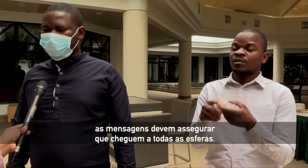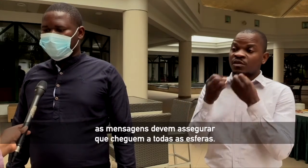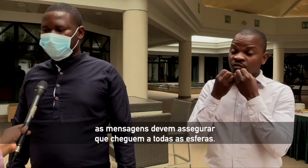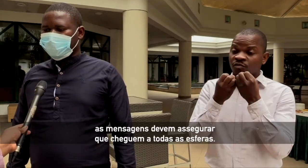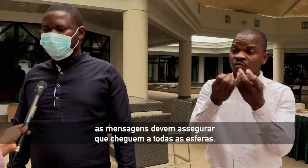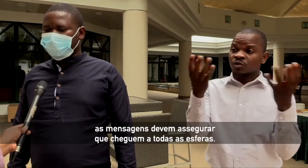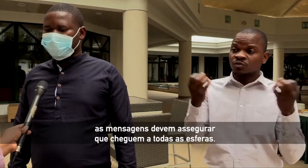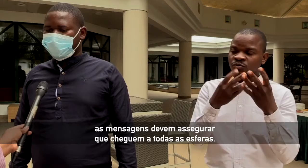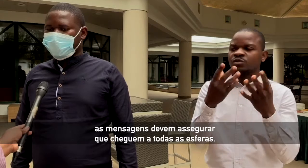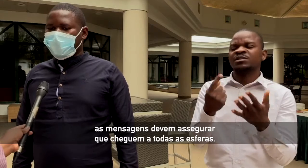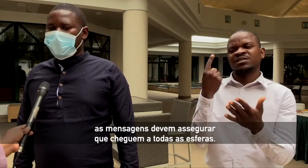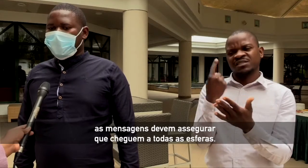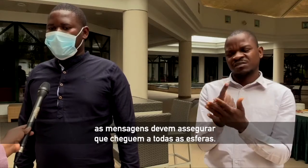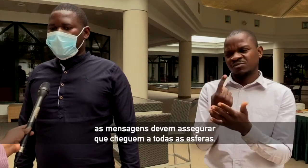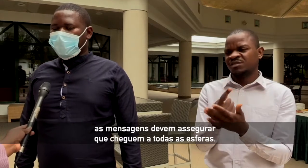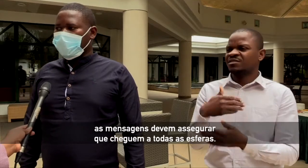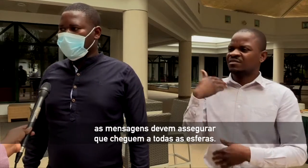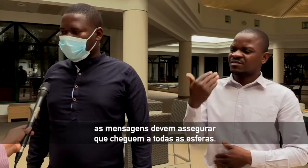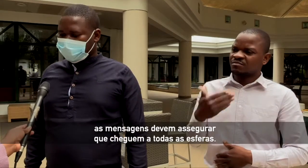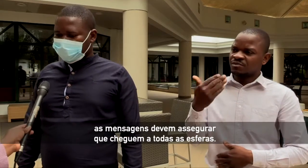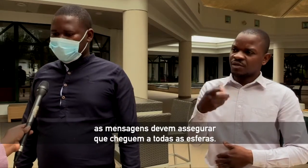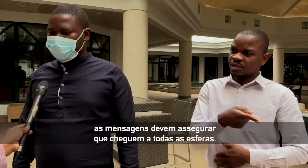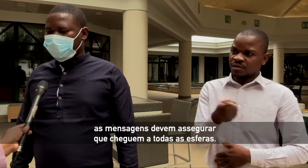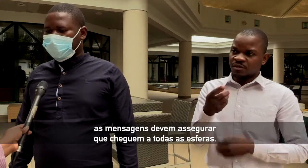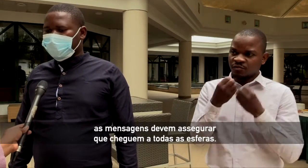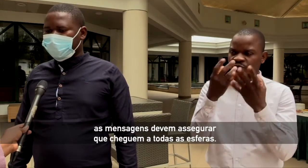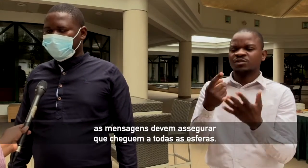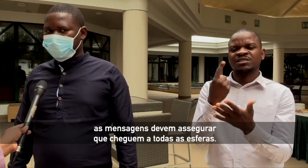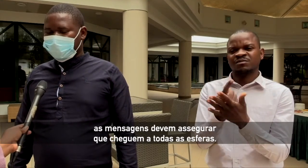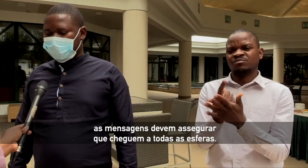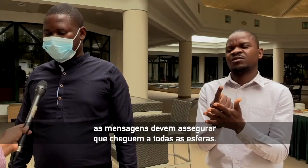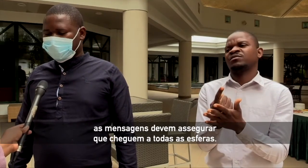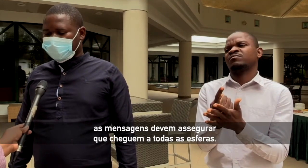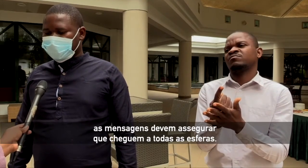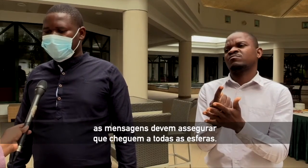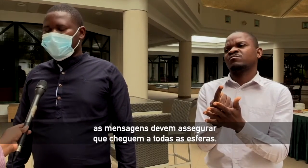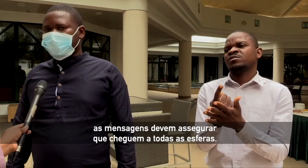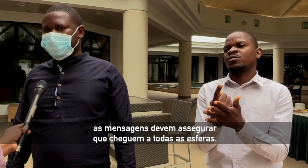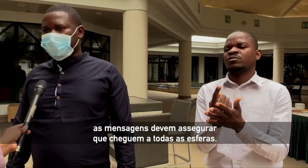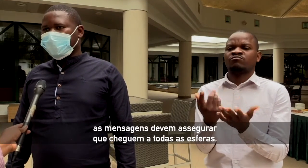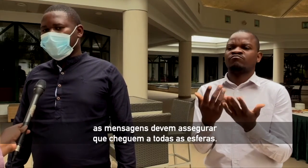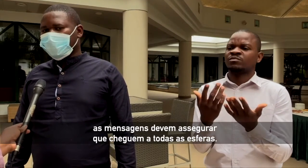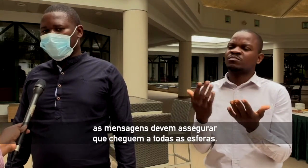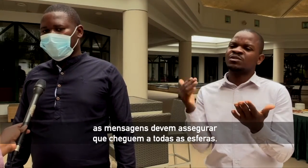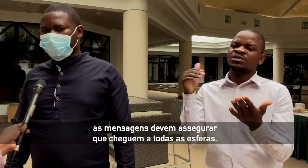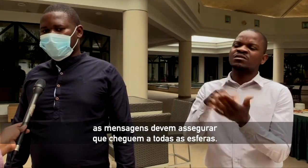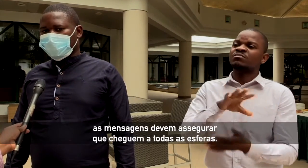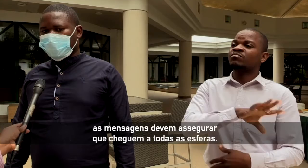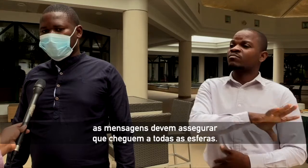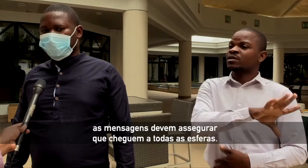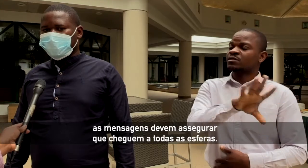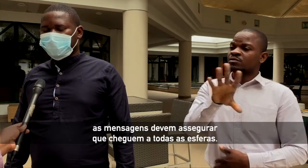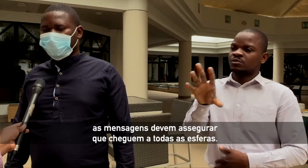que são traduzidas devem ser asseguradas, devem assegurar que cheguem a todas